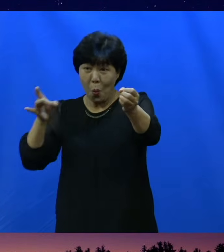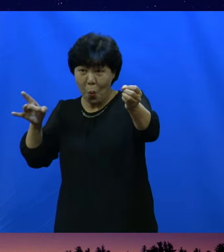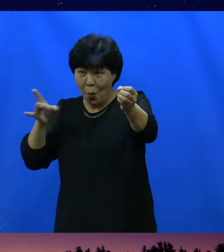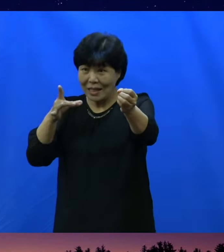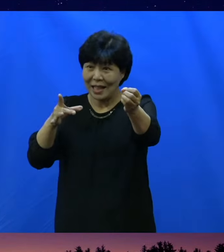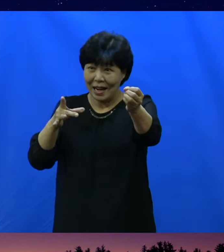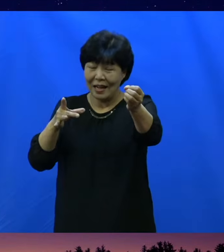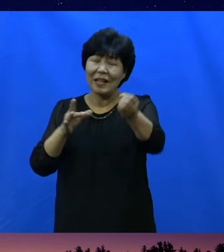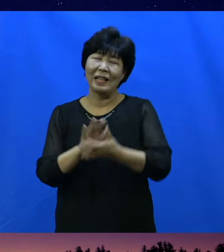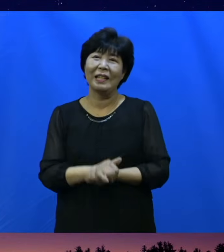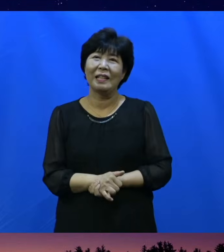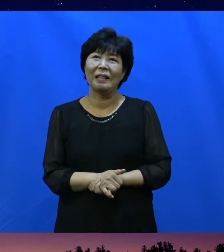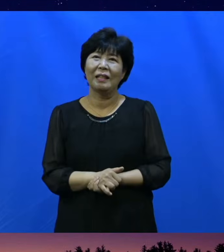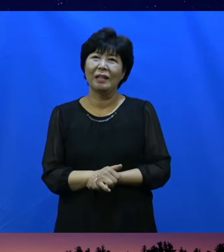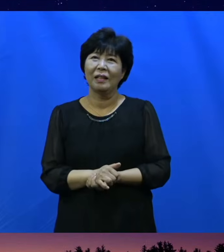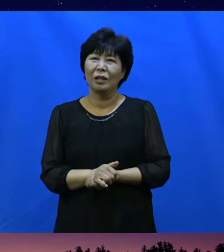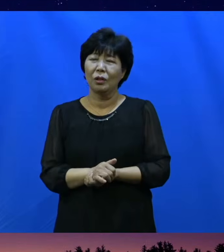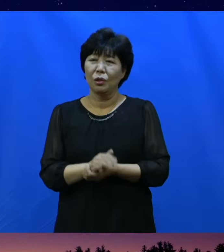거예요.